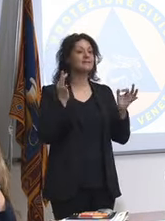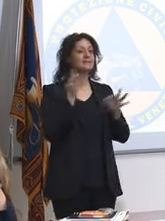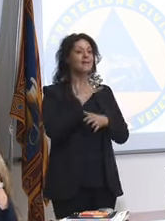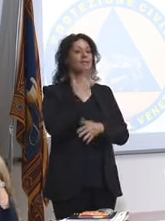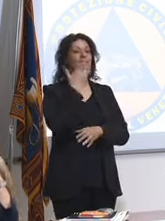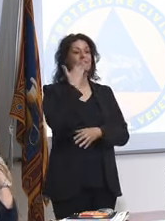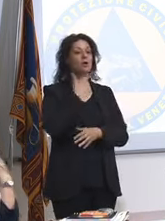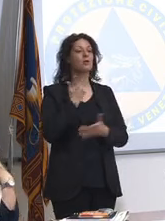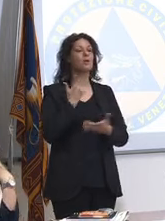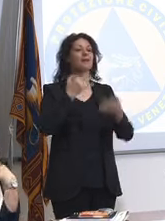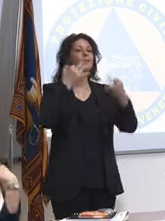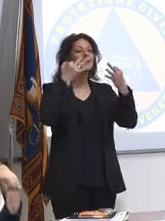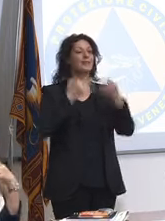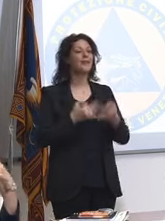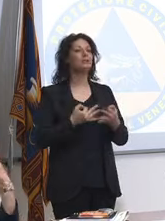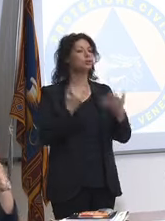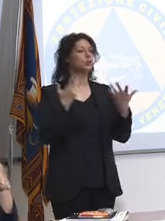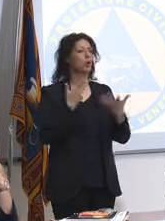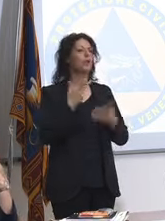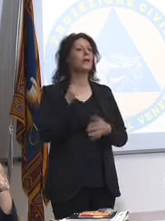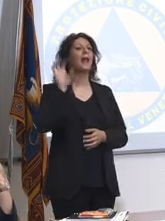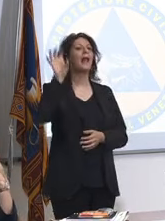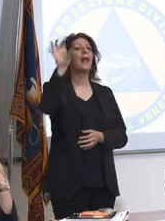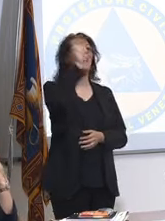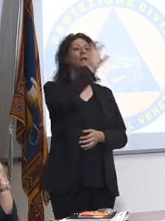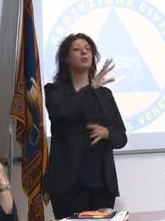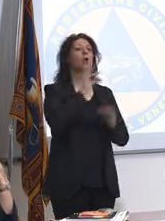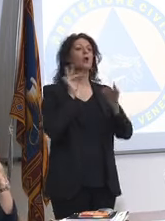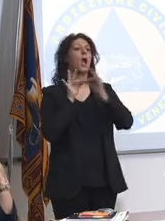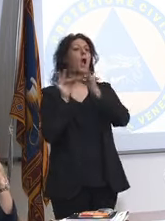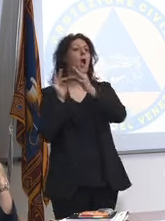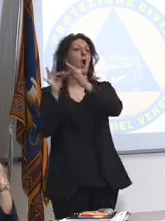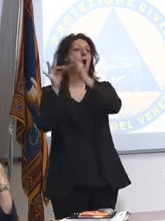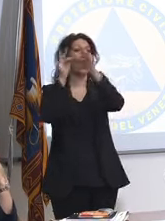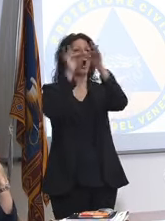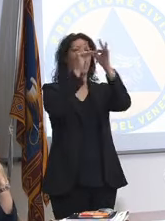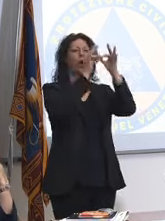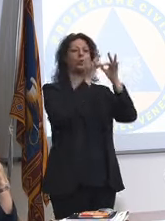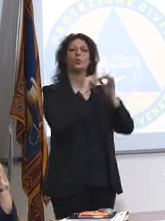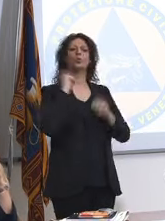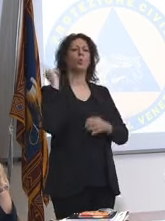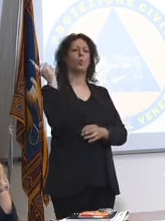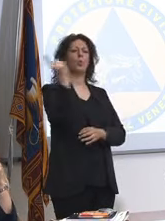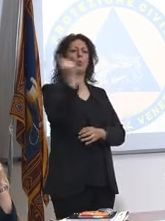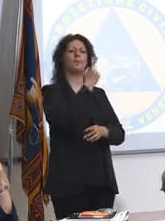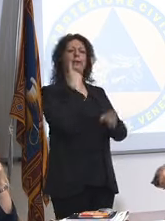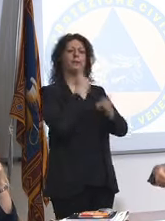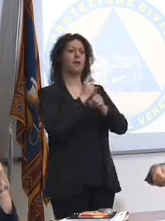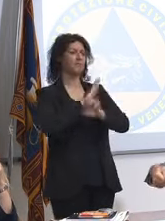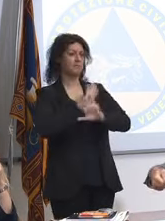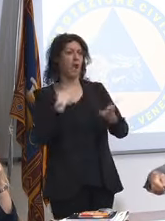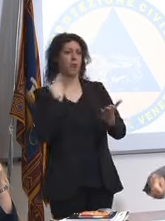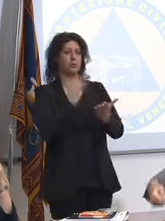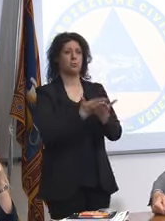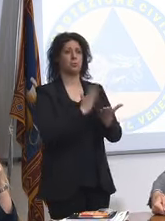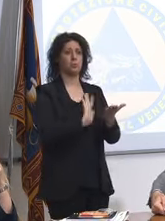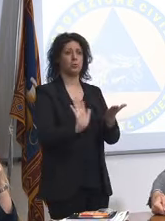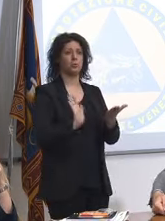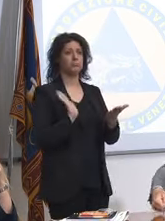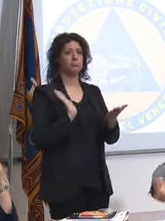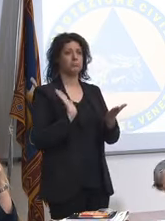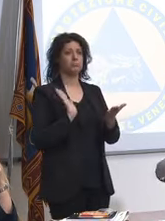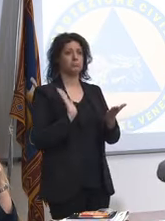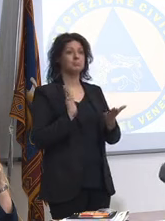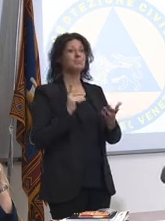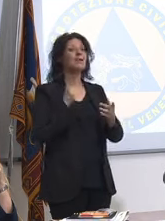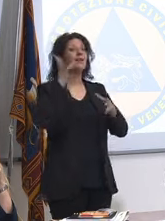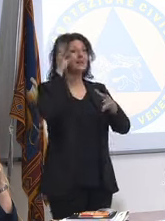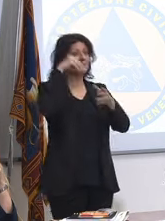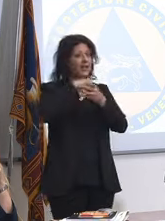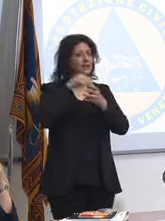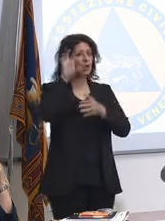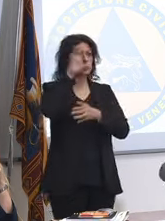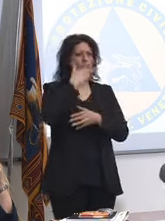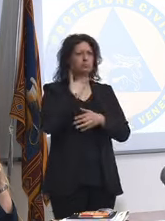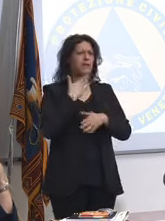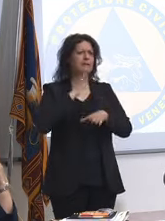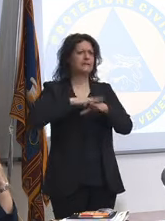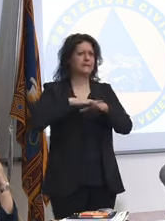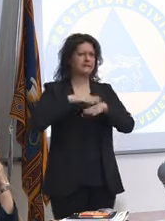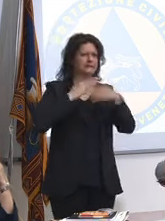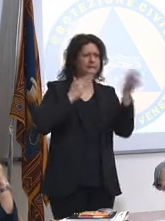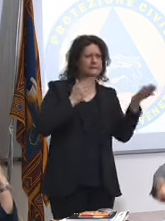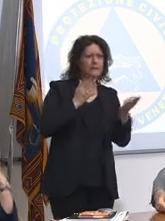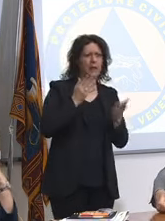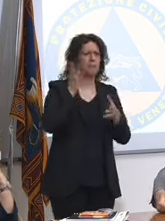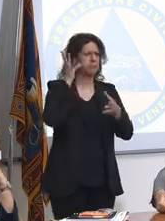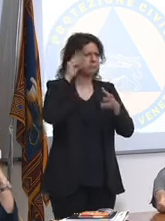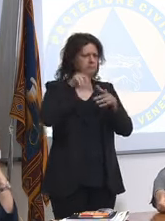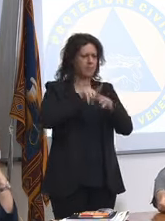unanimi di tutte le regioni, noi le portiamo unanimità e ci sono le sinistre, ci sono le destre, c'è la Lega,